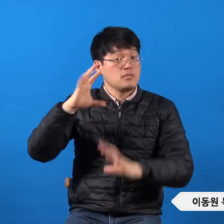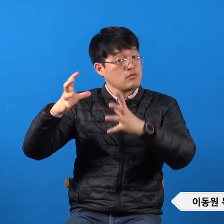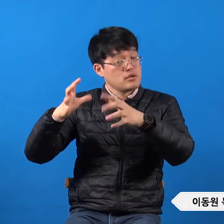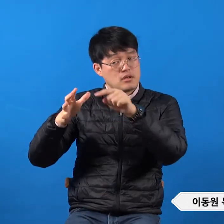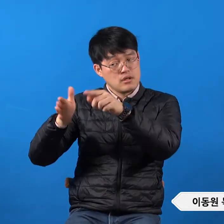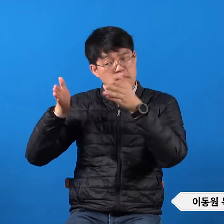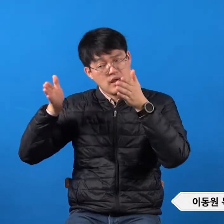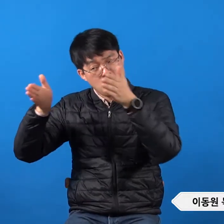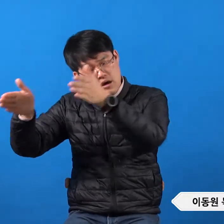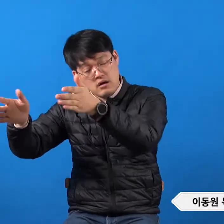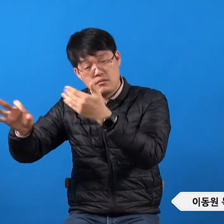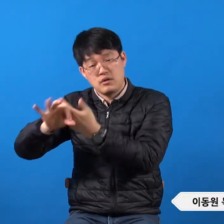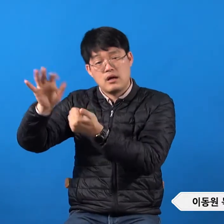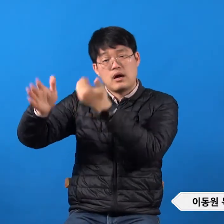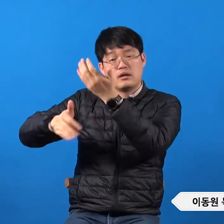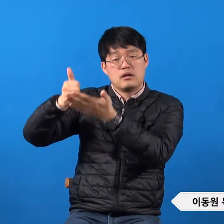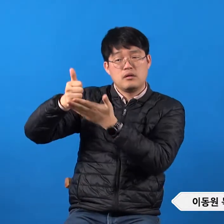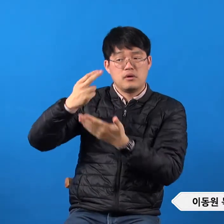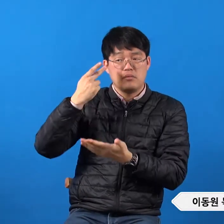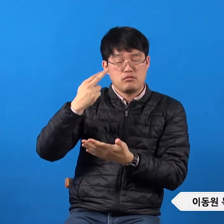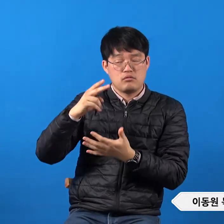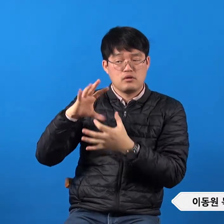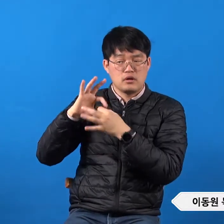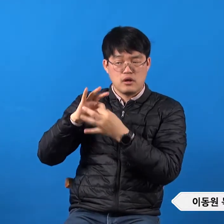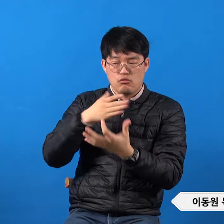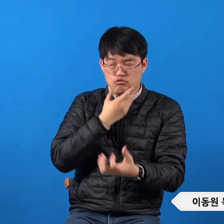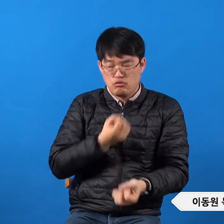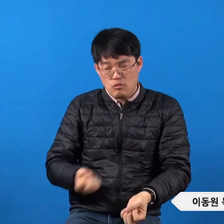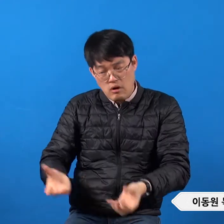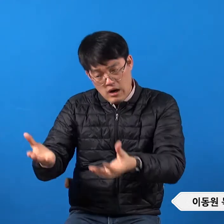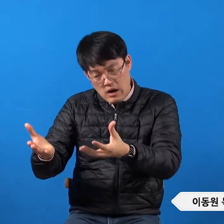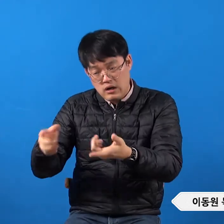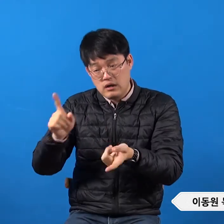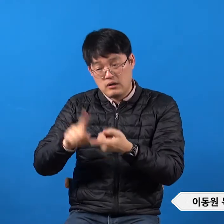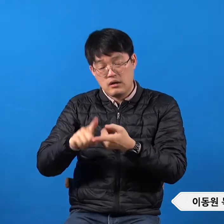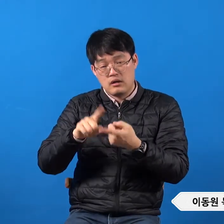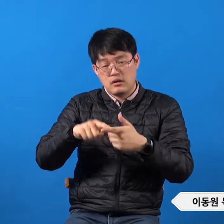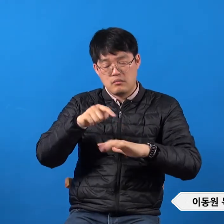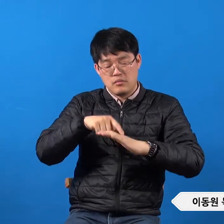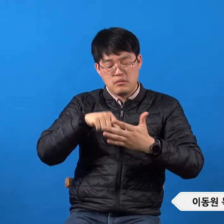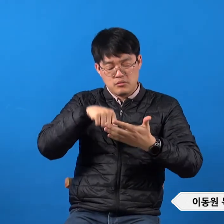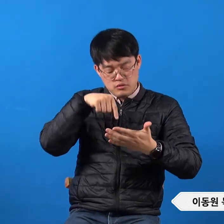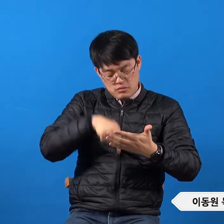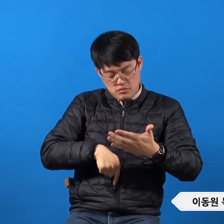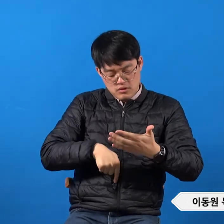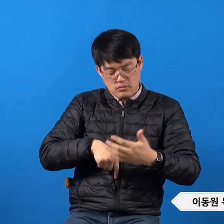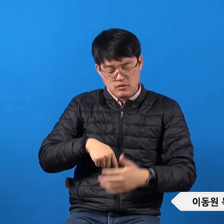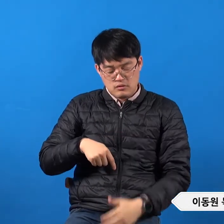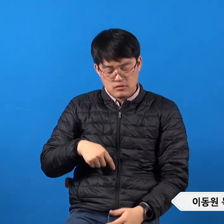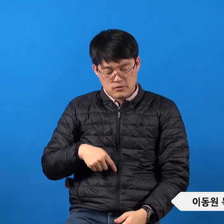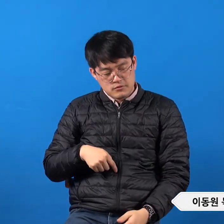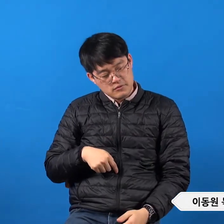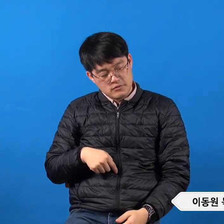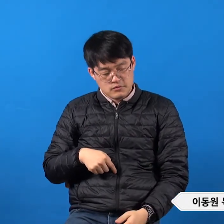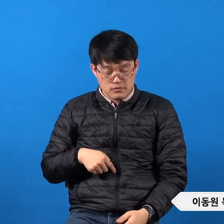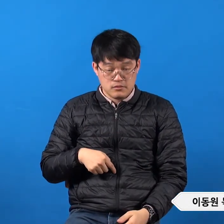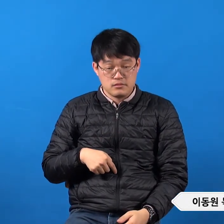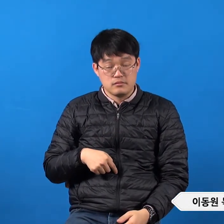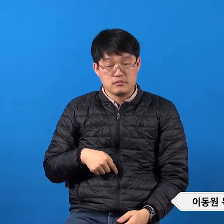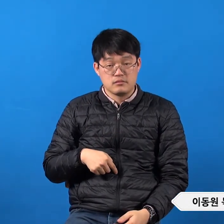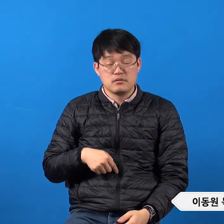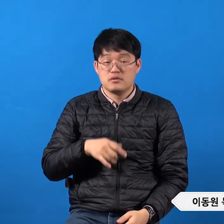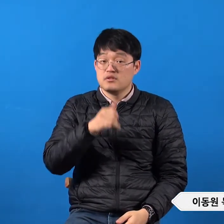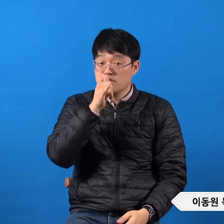미국이 그 방향으로 가면 하나님이 미국을 계속 축복하실까라는 마음속에 질문이 있어요. 이기심에